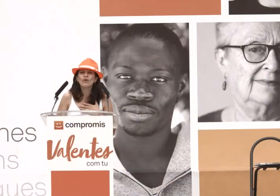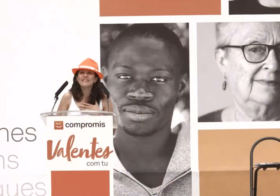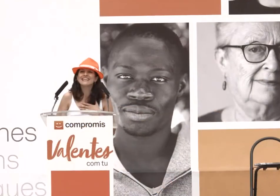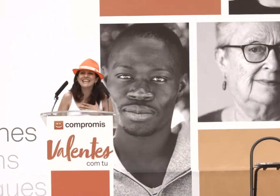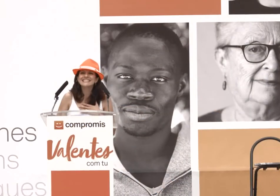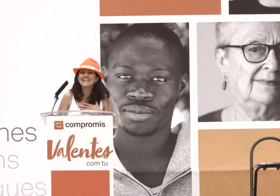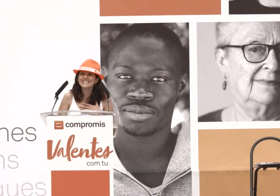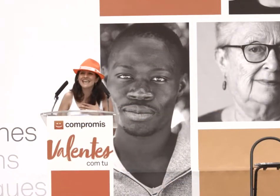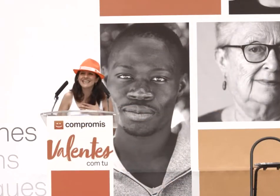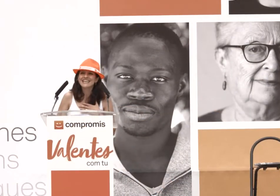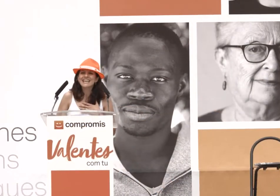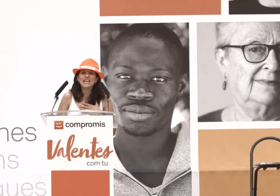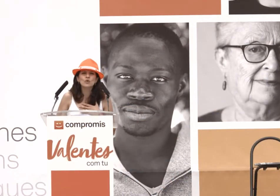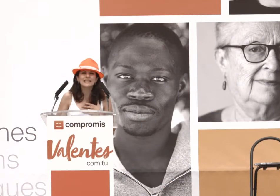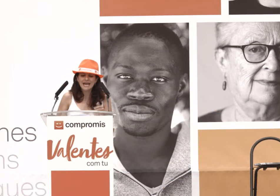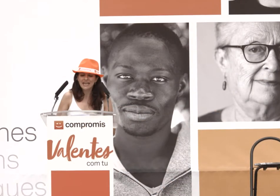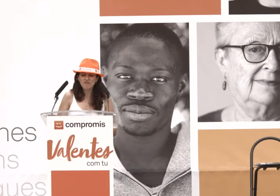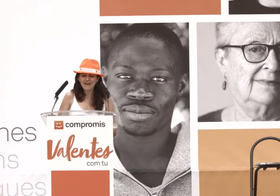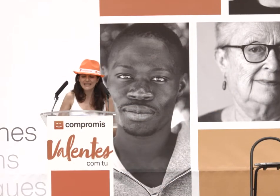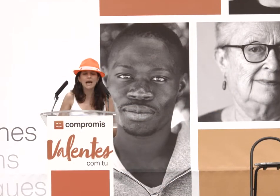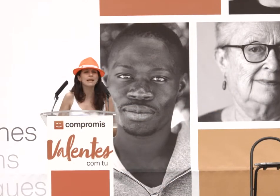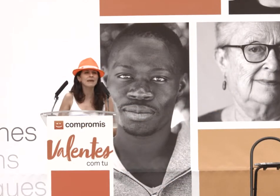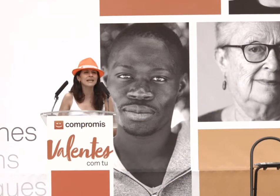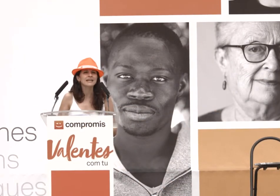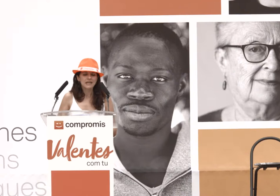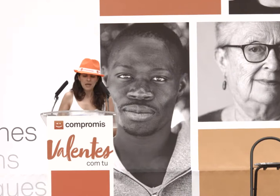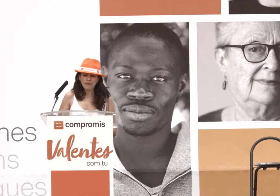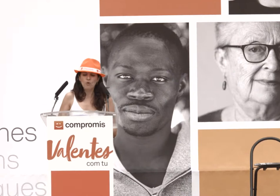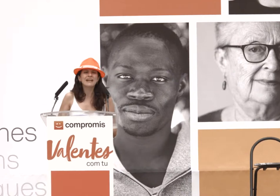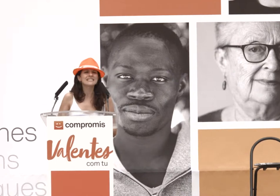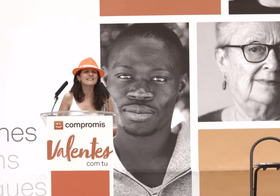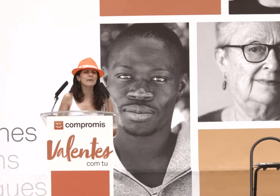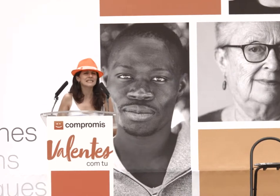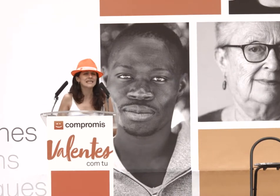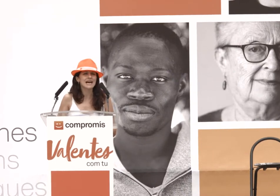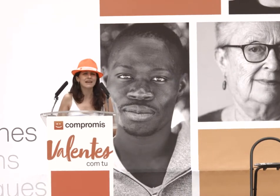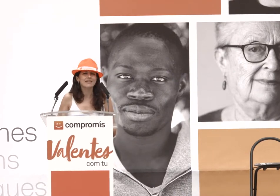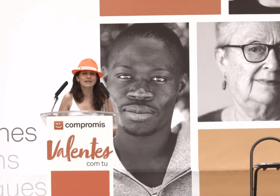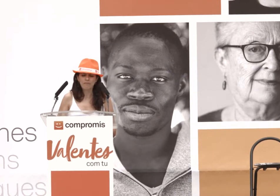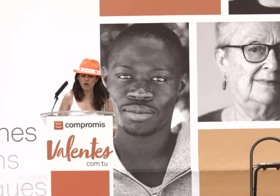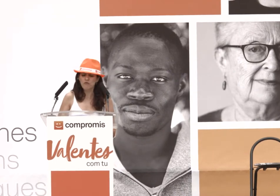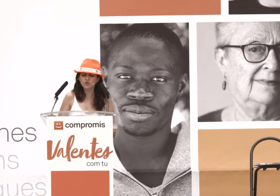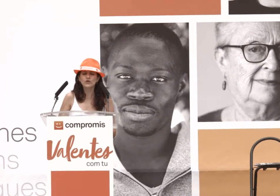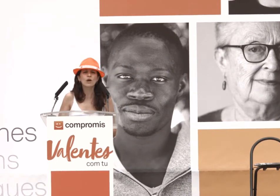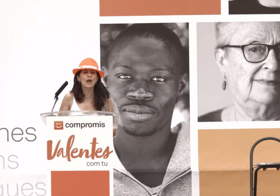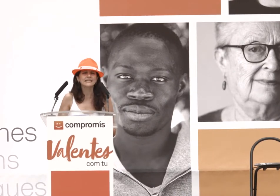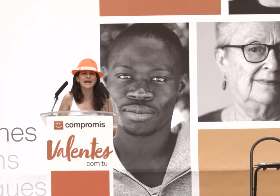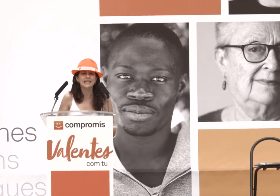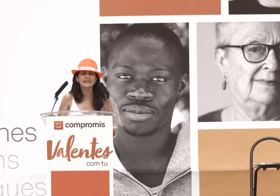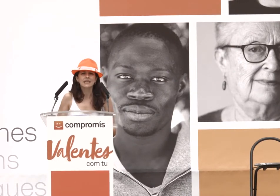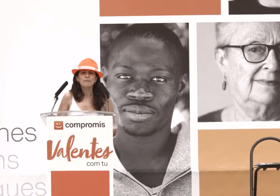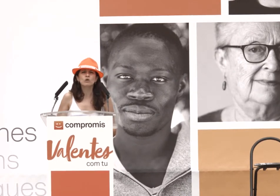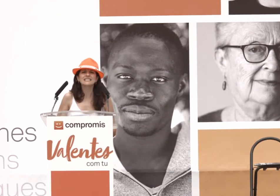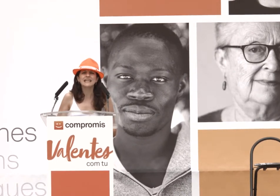veu de tanta gent que lluita infatigablement per un present de benestar, per un futur de